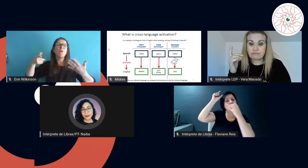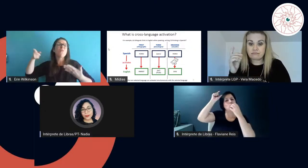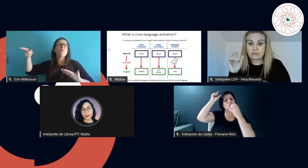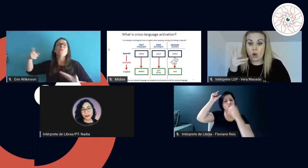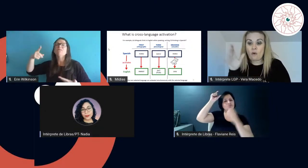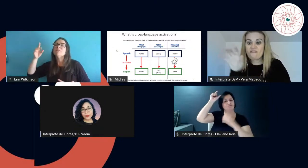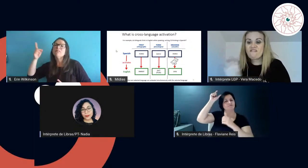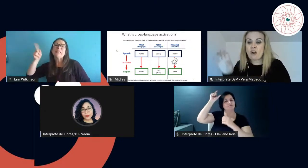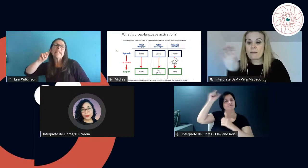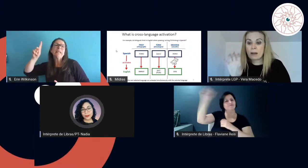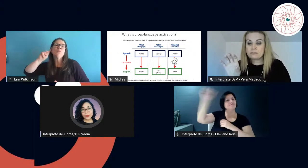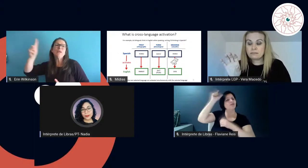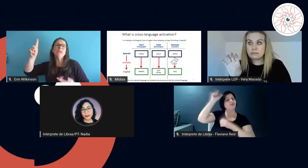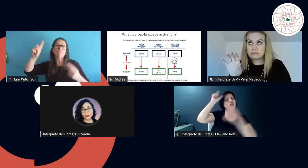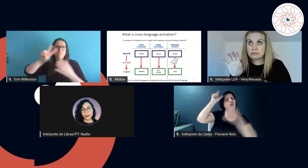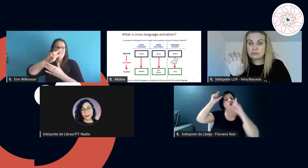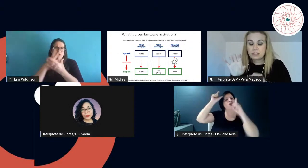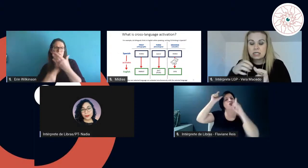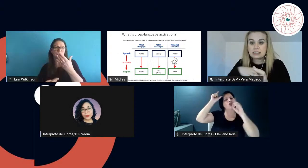na forma